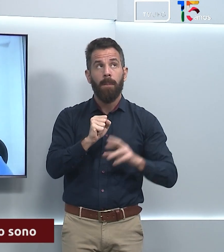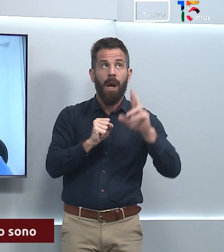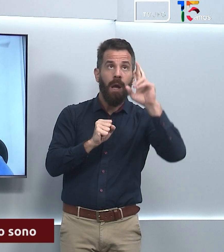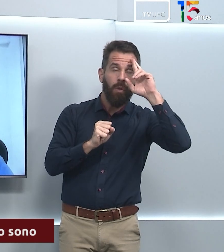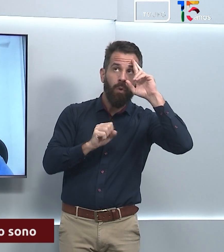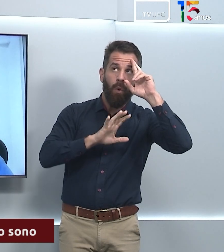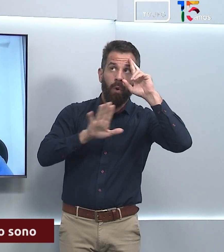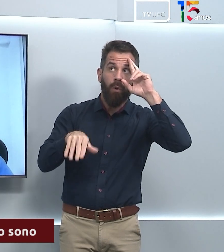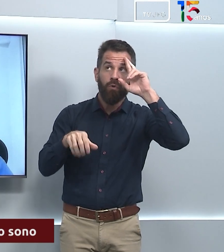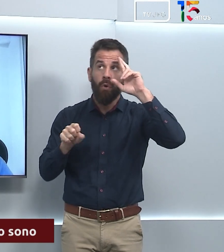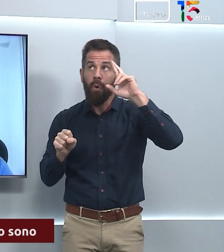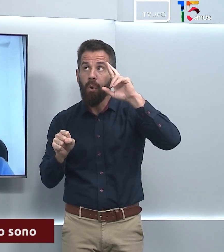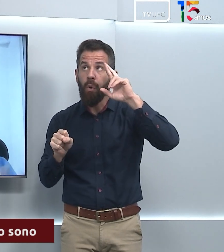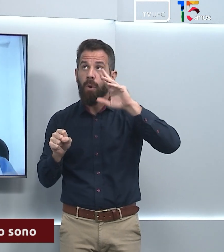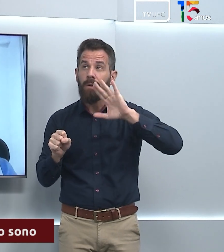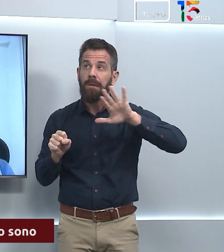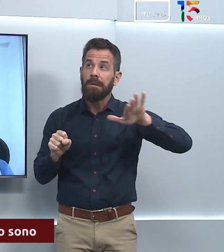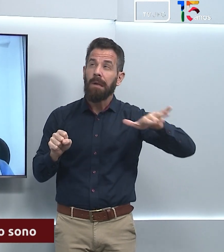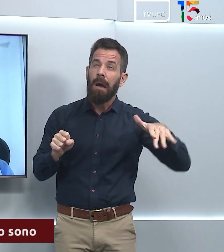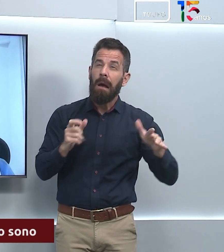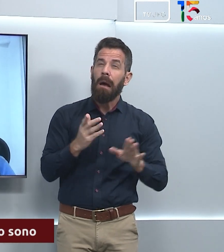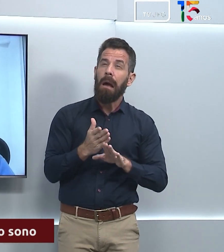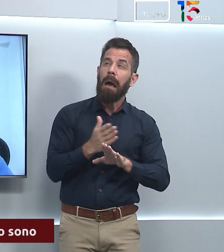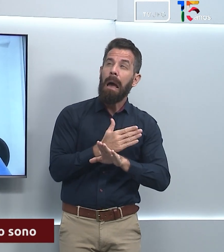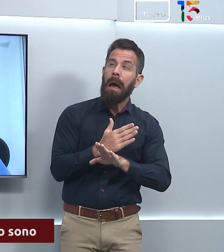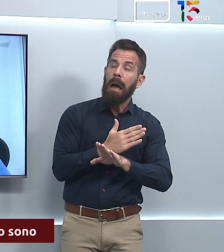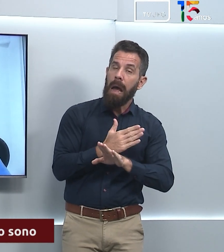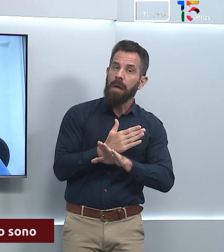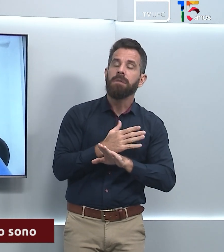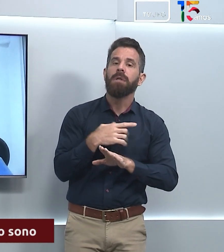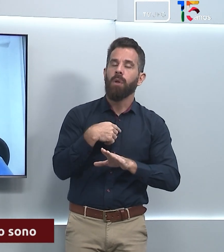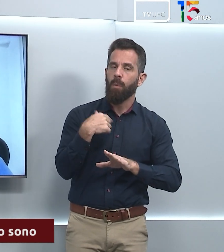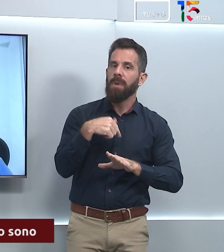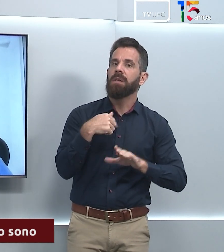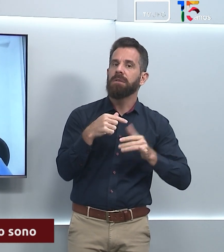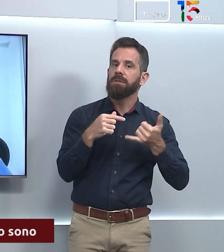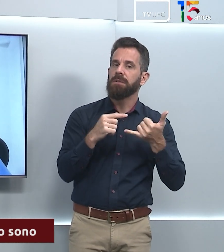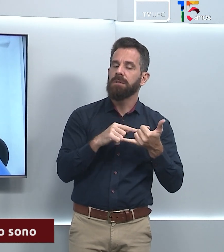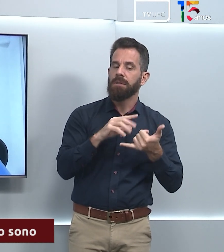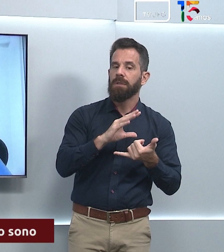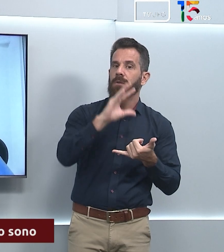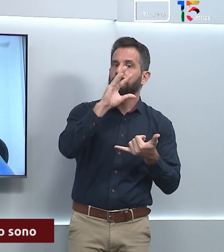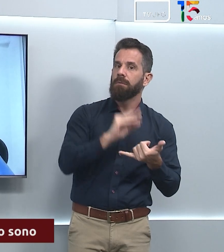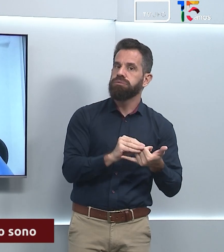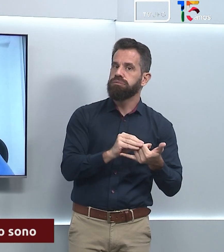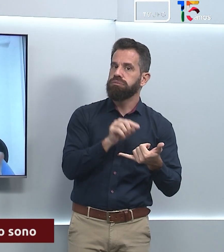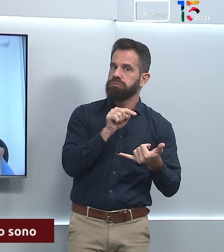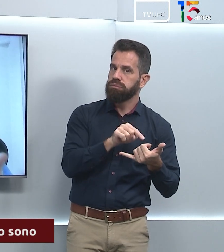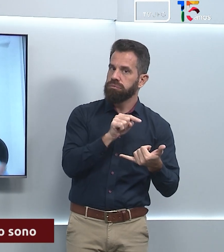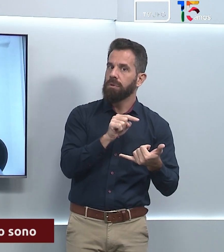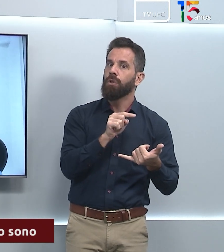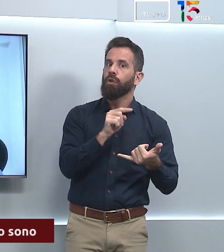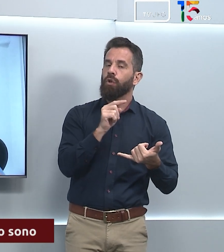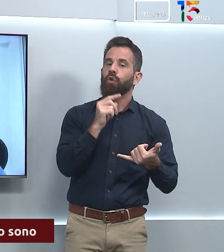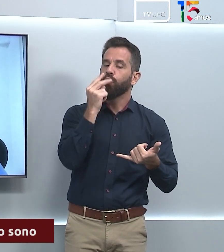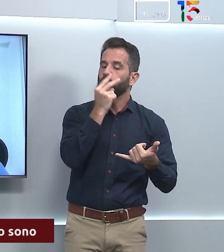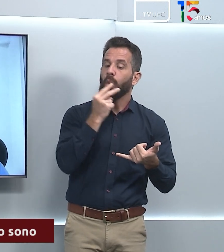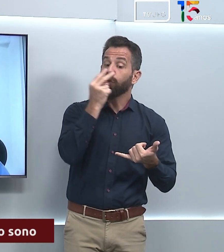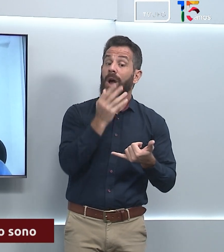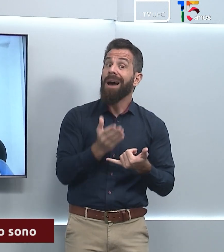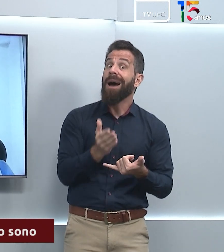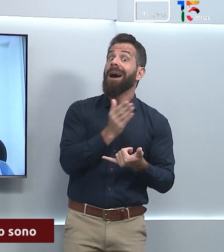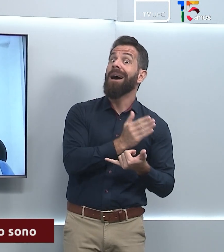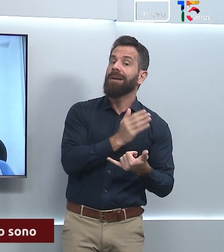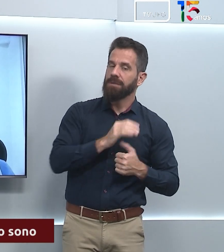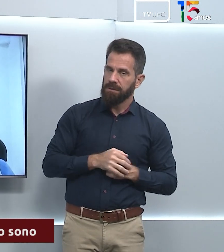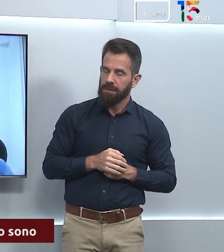tirar essa tela 1 a 2 horas antes do horário que eu quero dormir para ter aquele sono pesado mesmo. Então, horário de desligar a tela, número